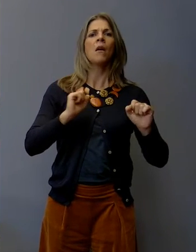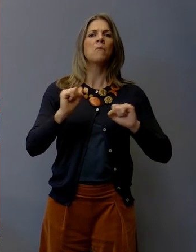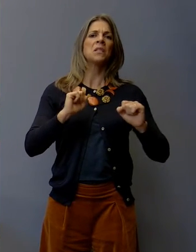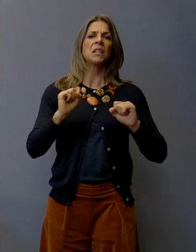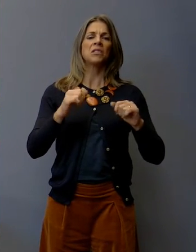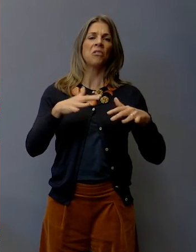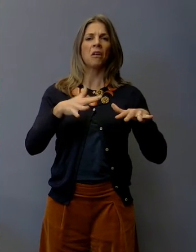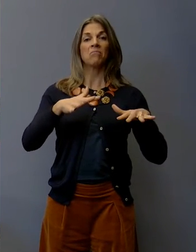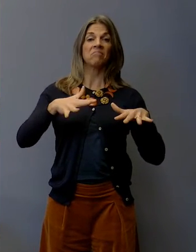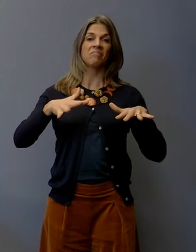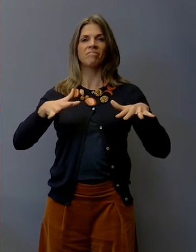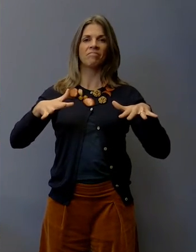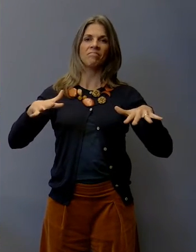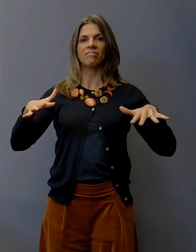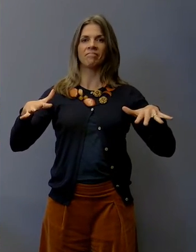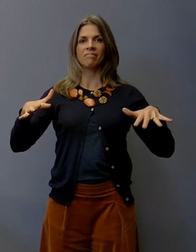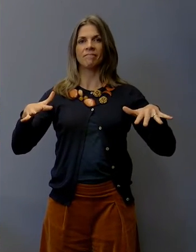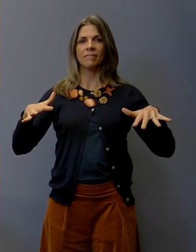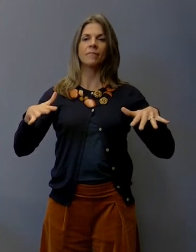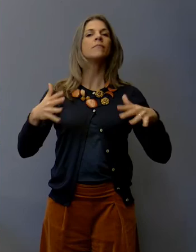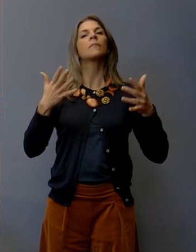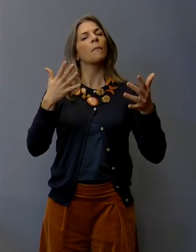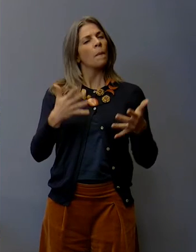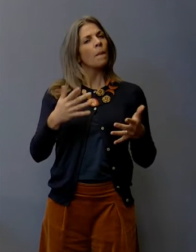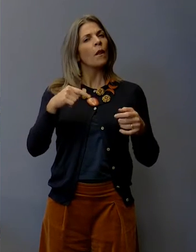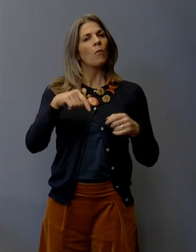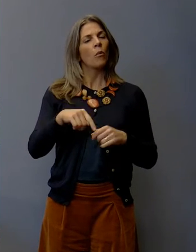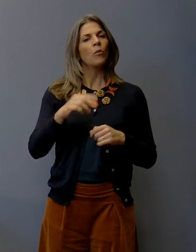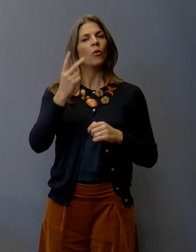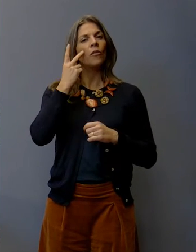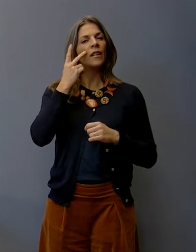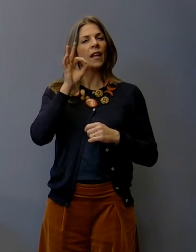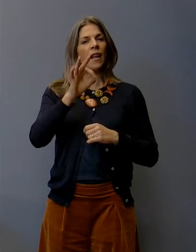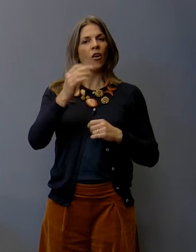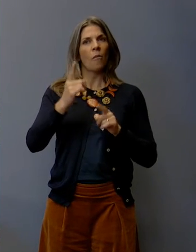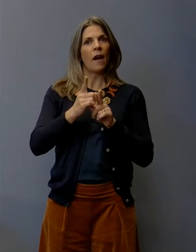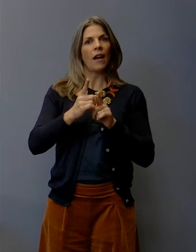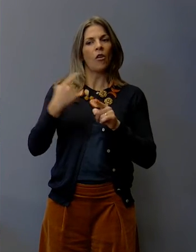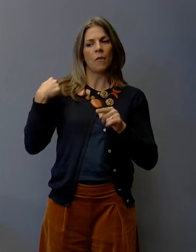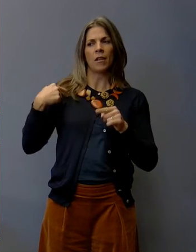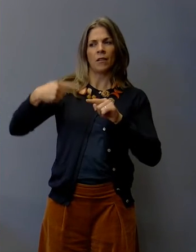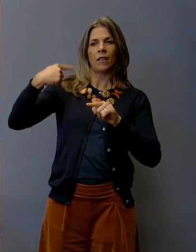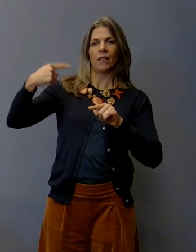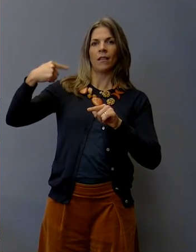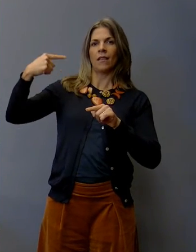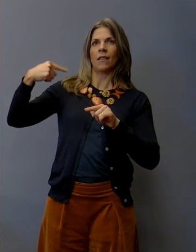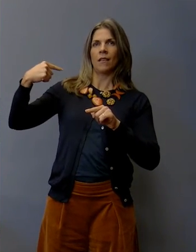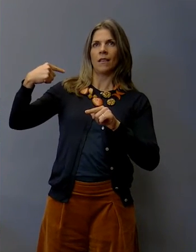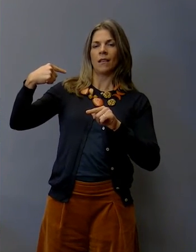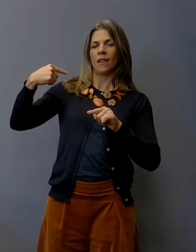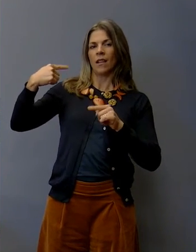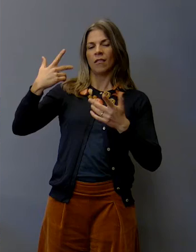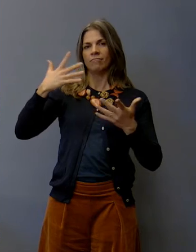sulla base anche di analisi di trend storici e soprattutto dal 2020